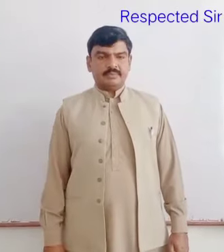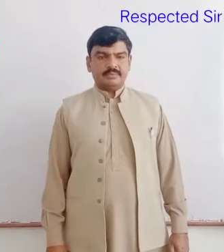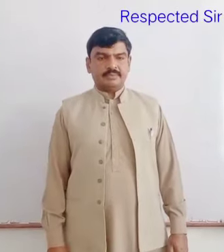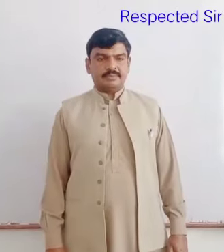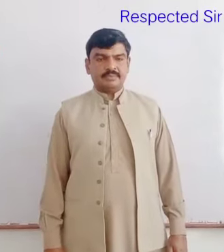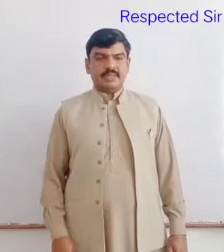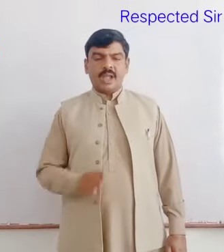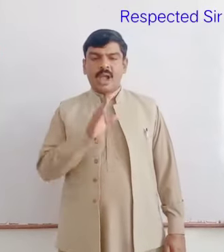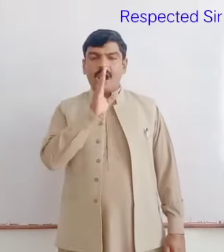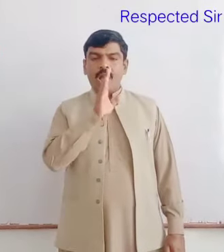तपश,